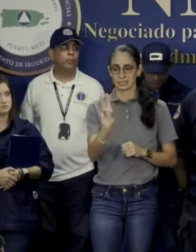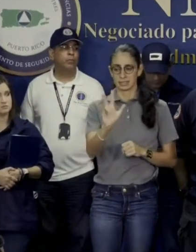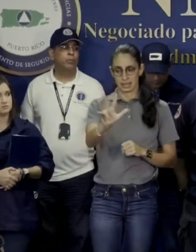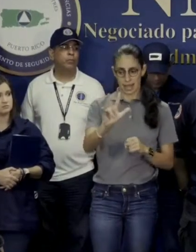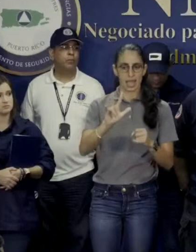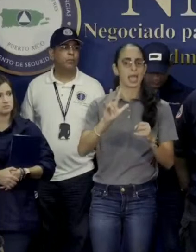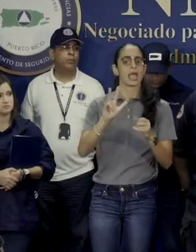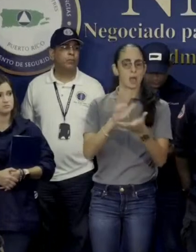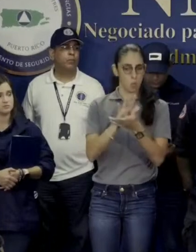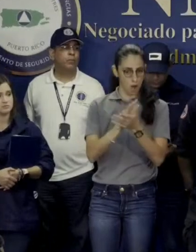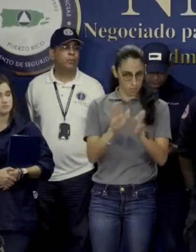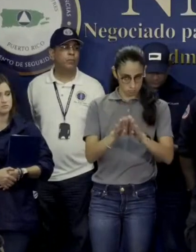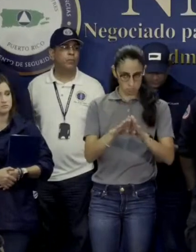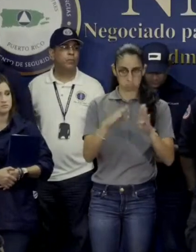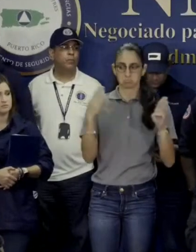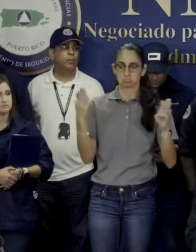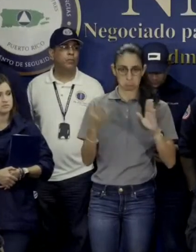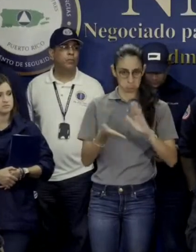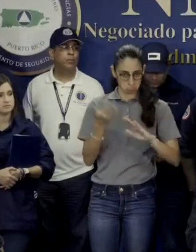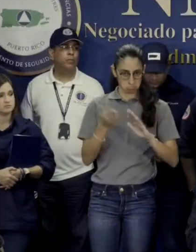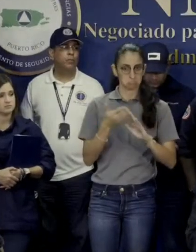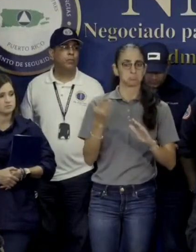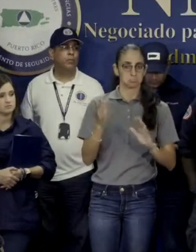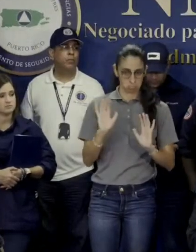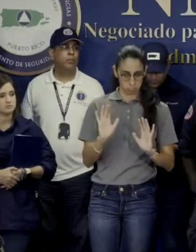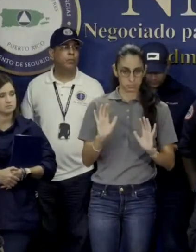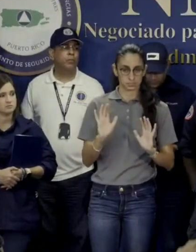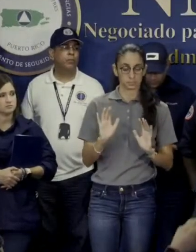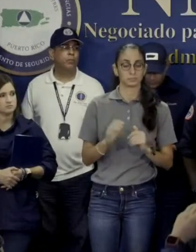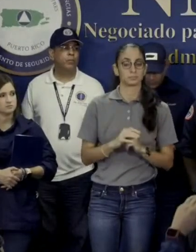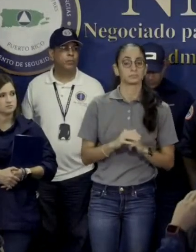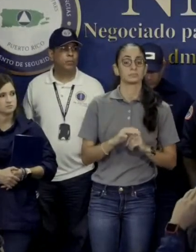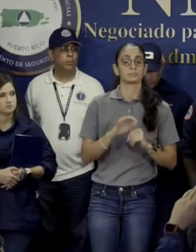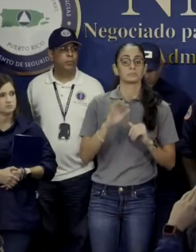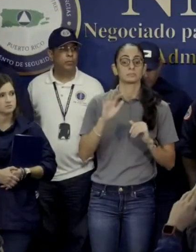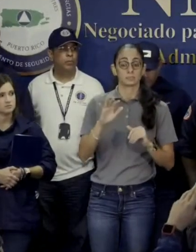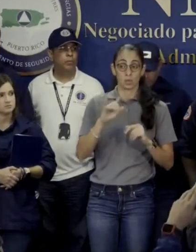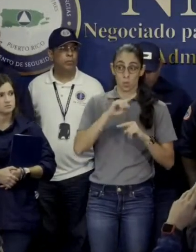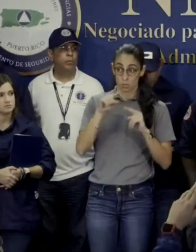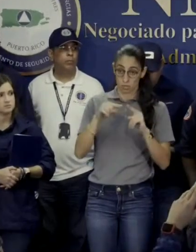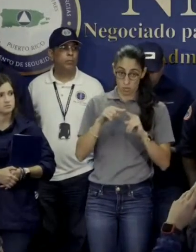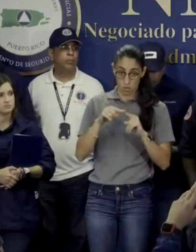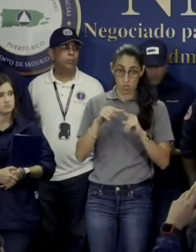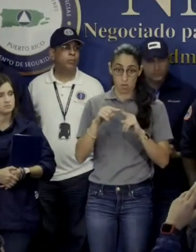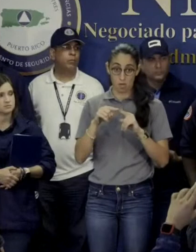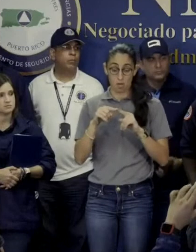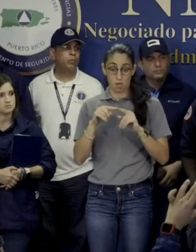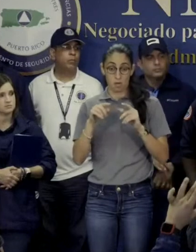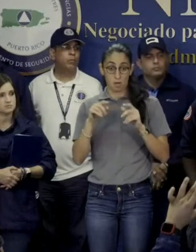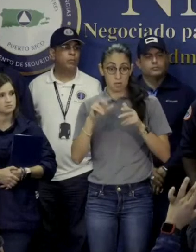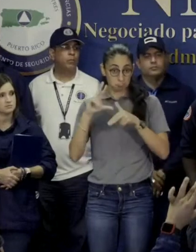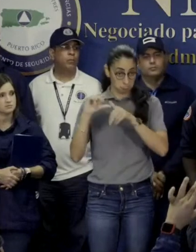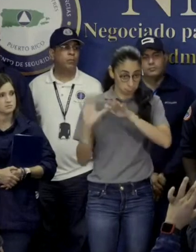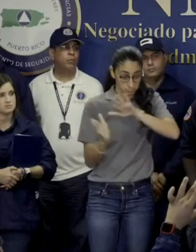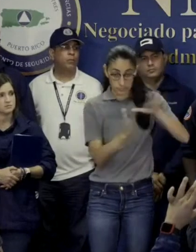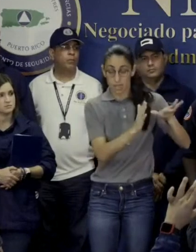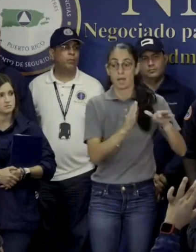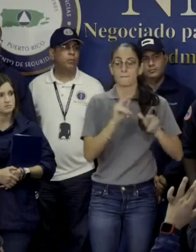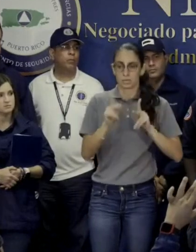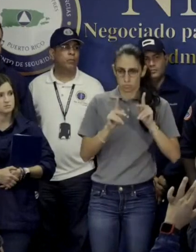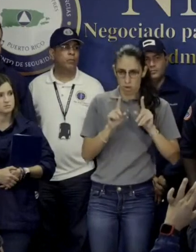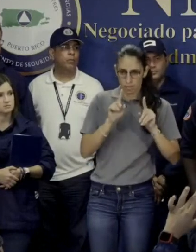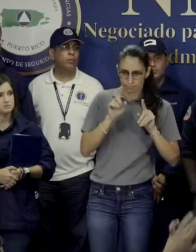ayudando, ¿verdad?, a comenzar a recopilar información. A medida que las horas vayan pasando y el personal pueda ir llegando a